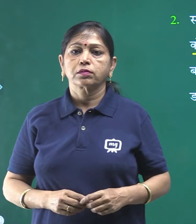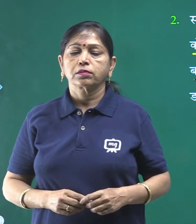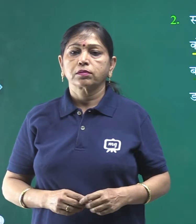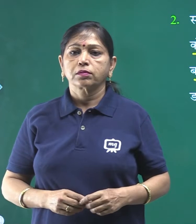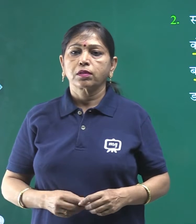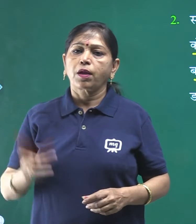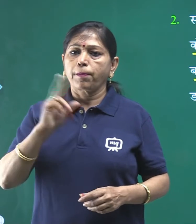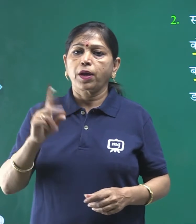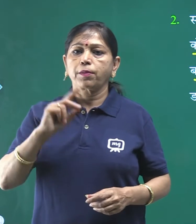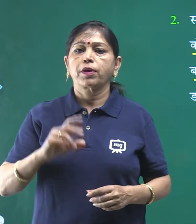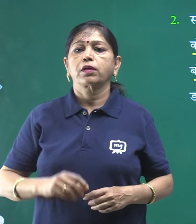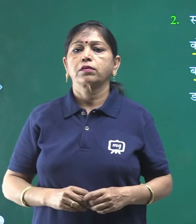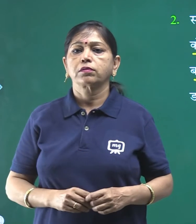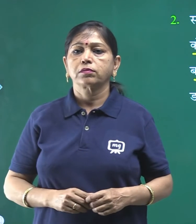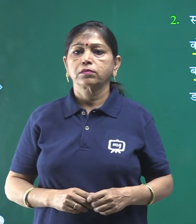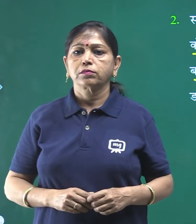बार बार